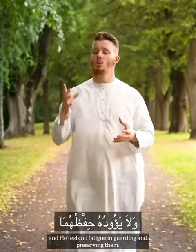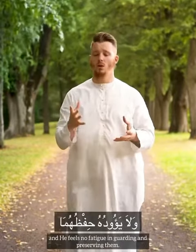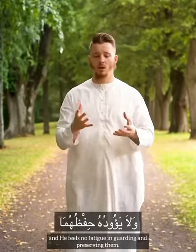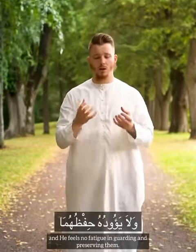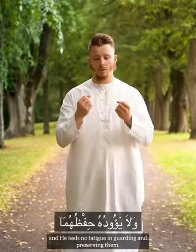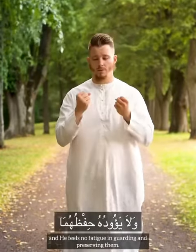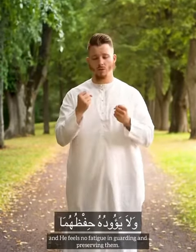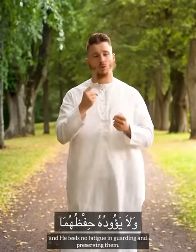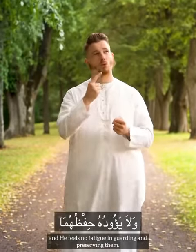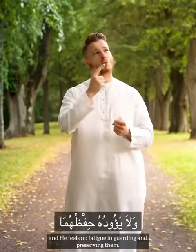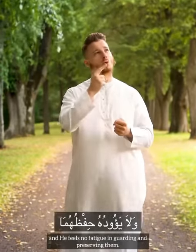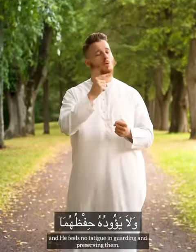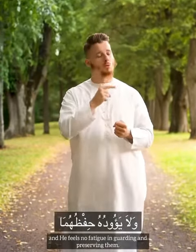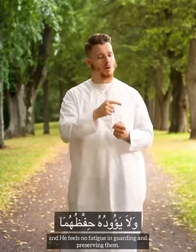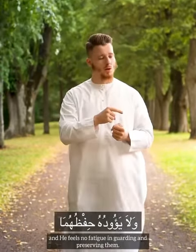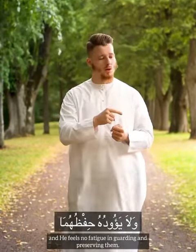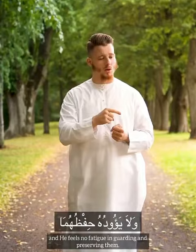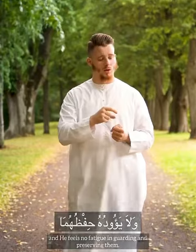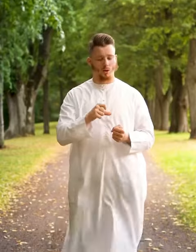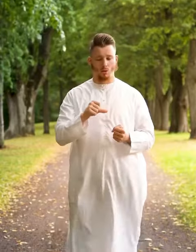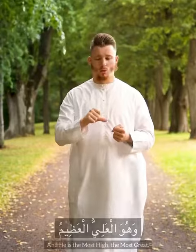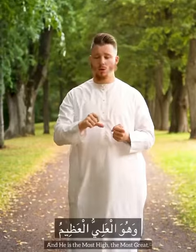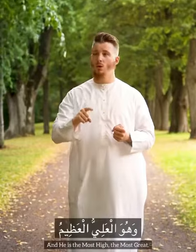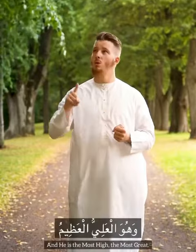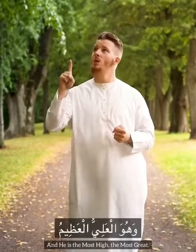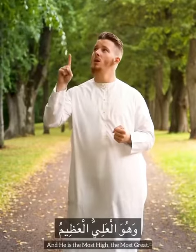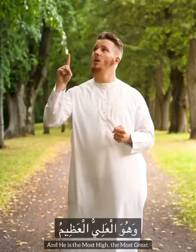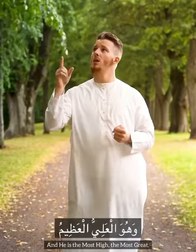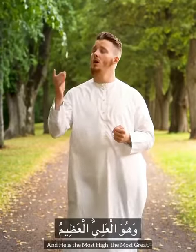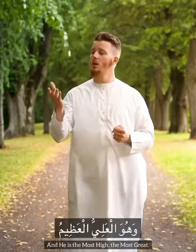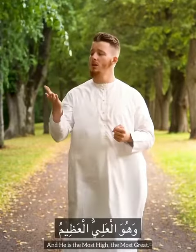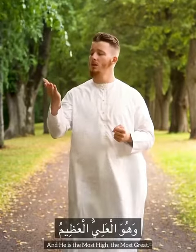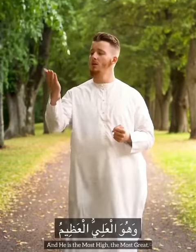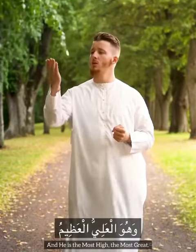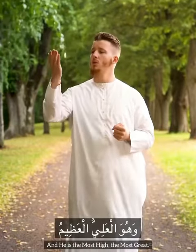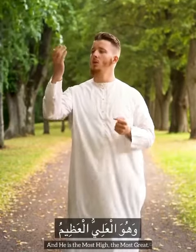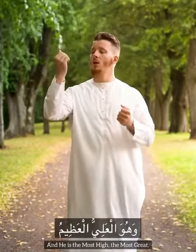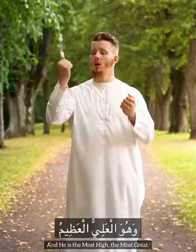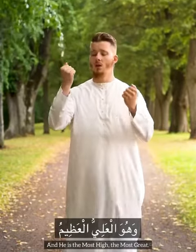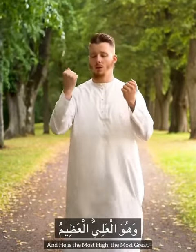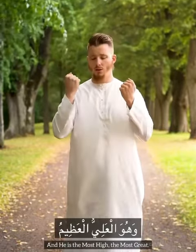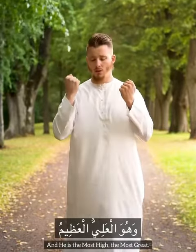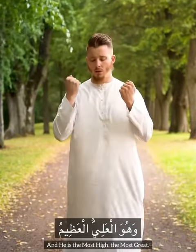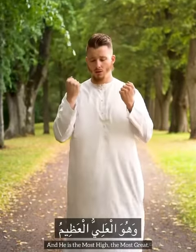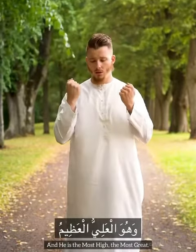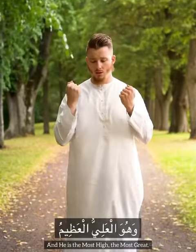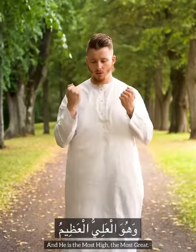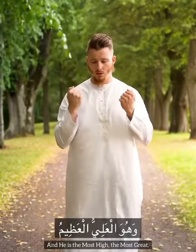حفظهما وهو العلي العظيم